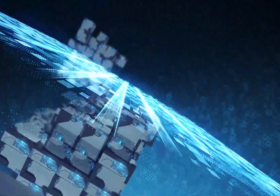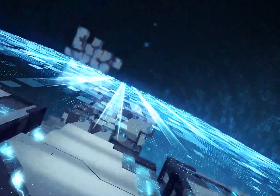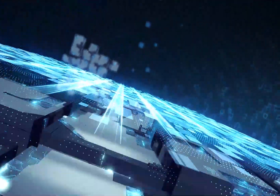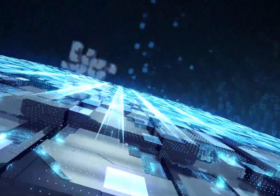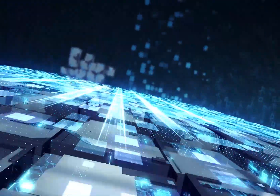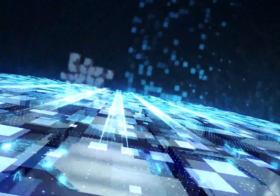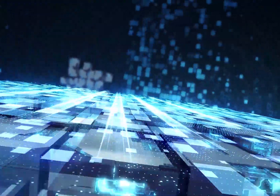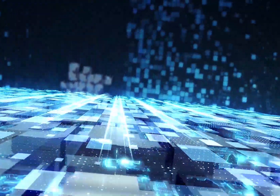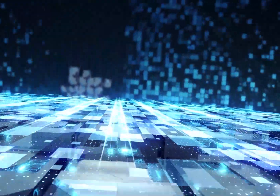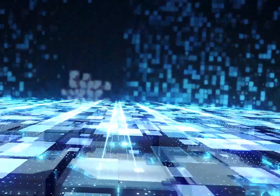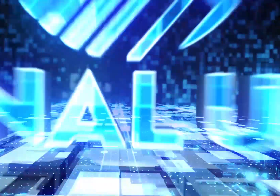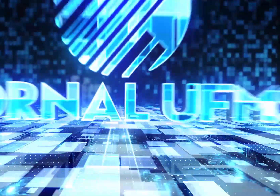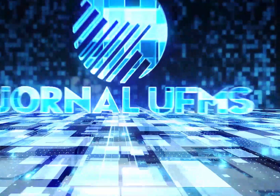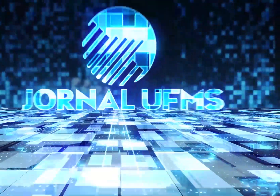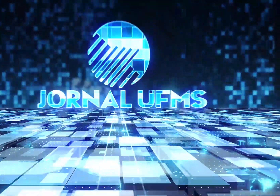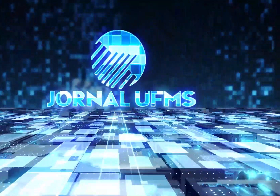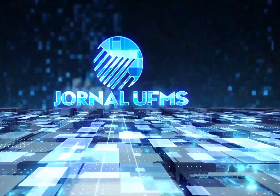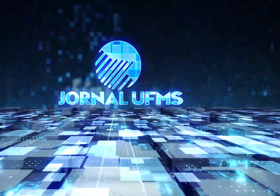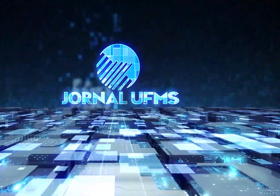Música